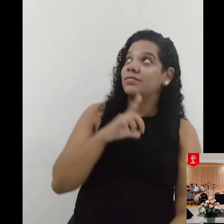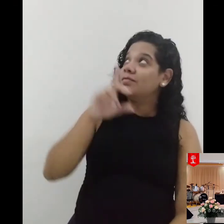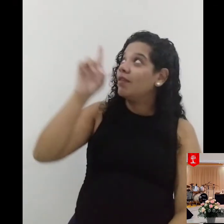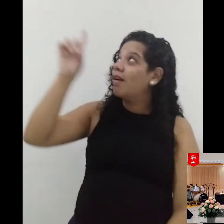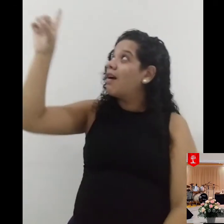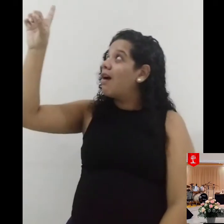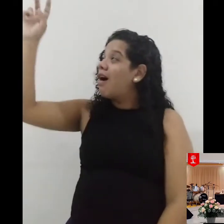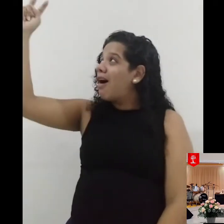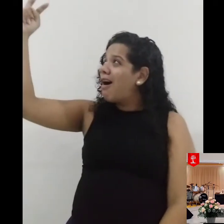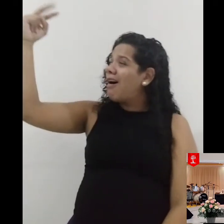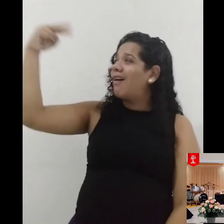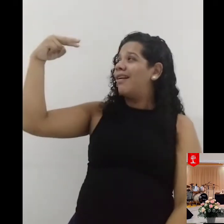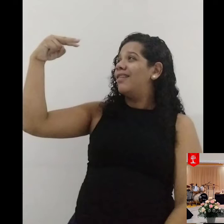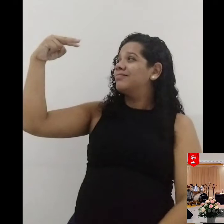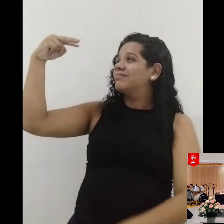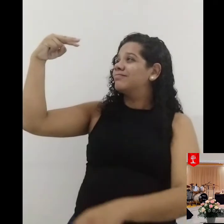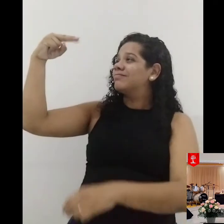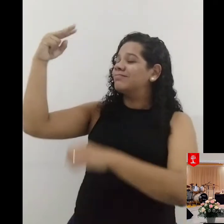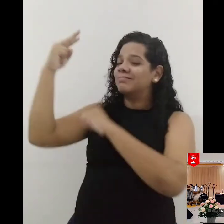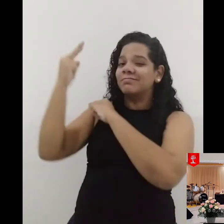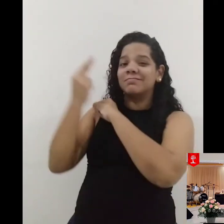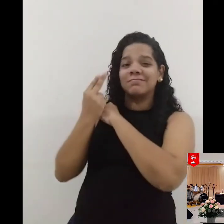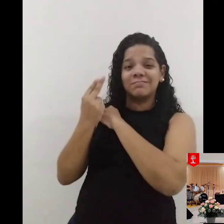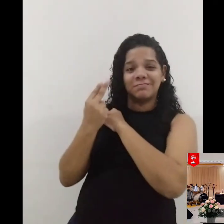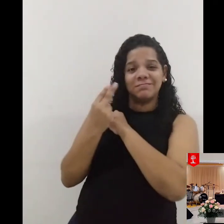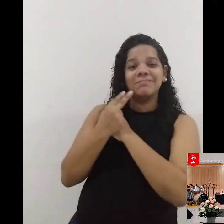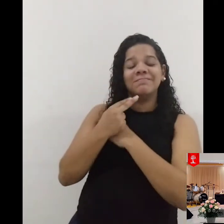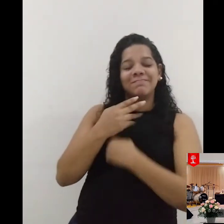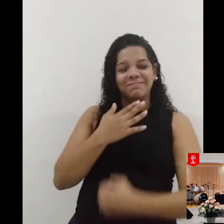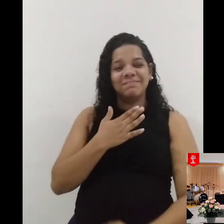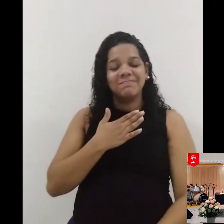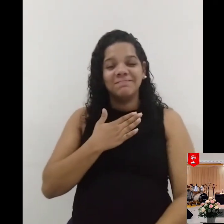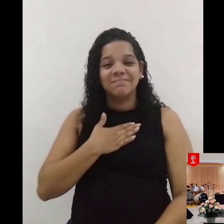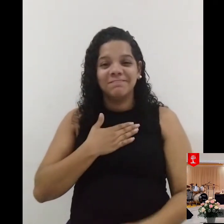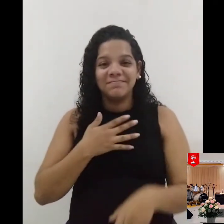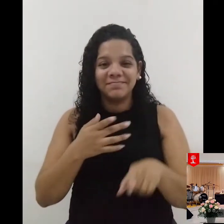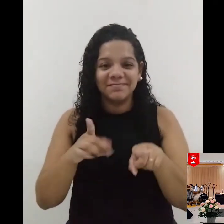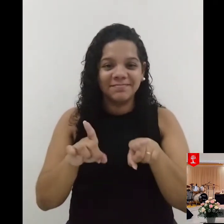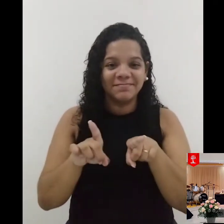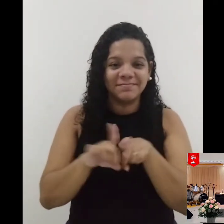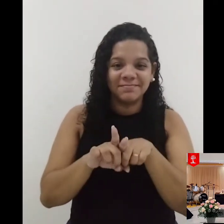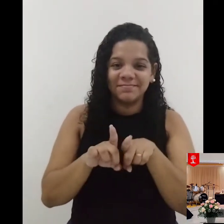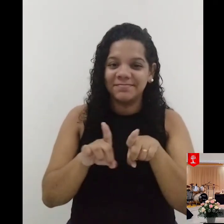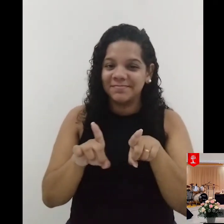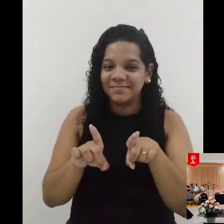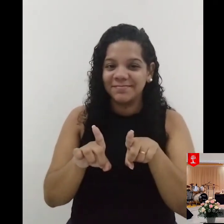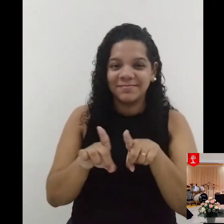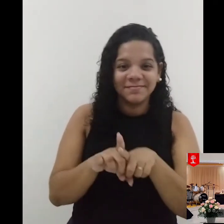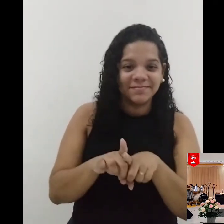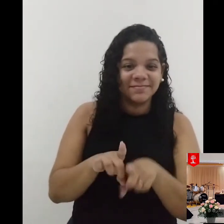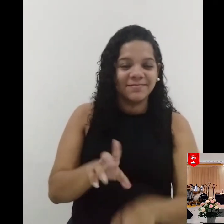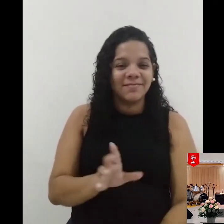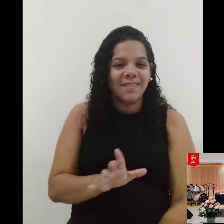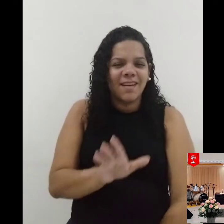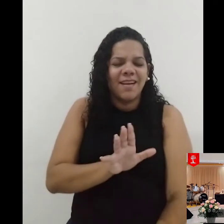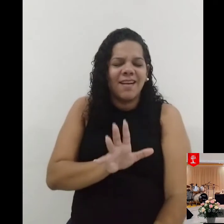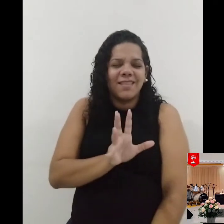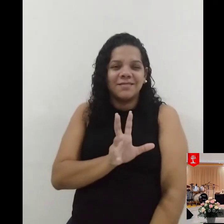tão grande eleva-me e amarra-me a ti.